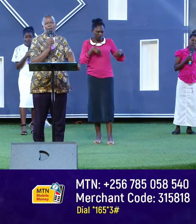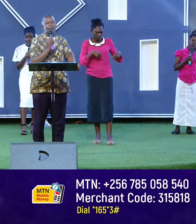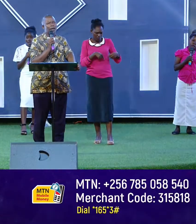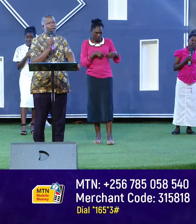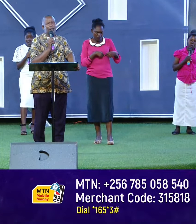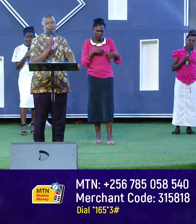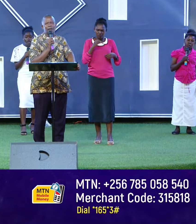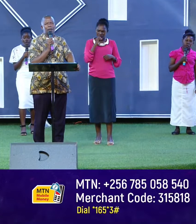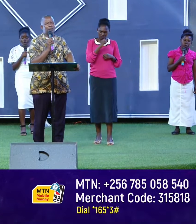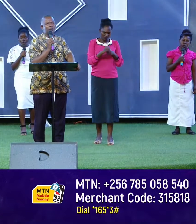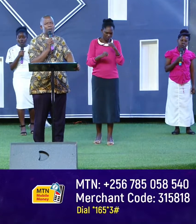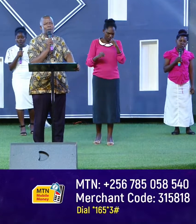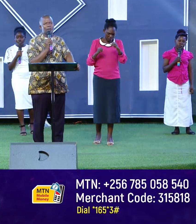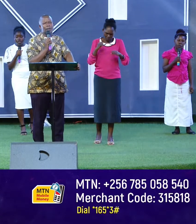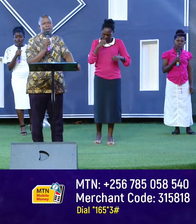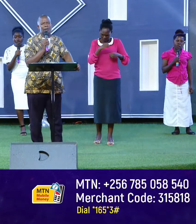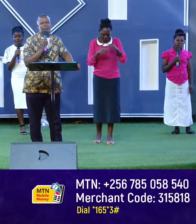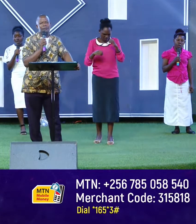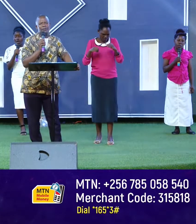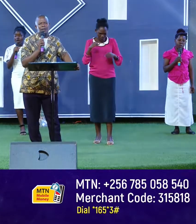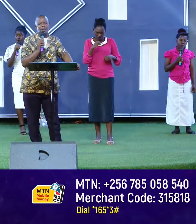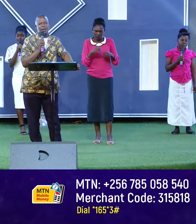Mutima Gwangi Gunonya